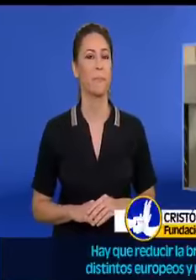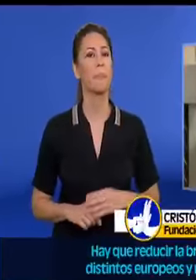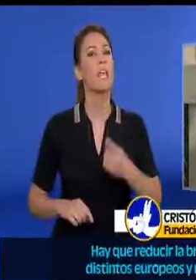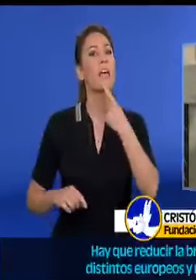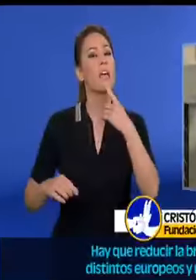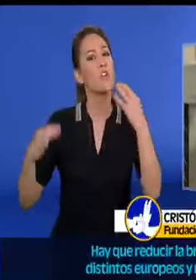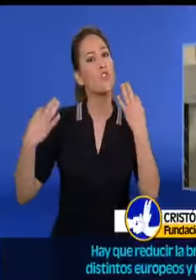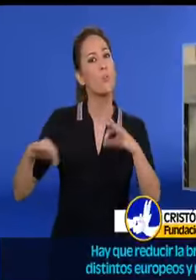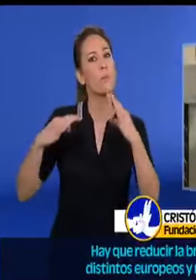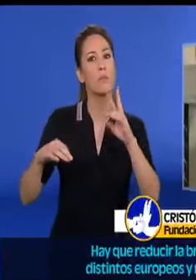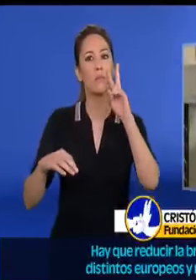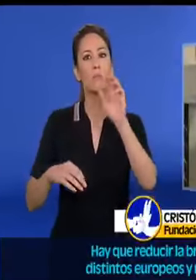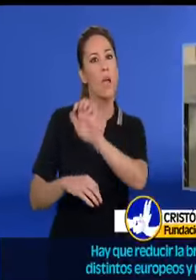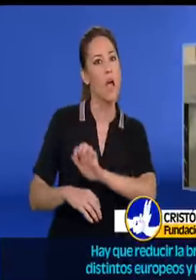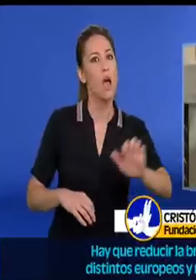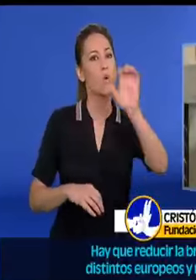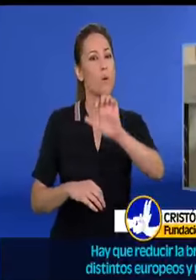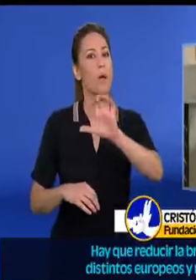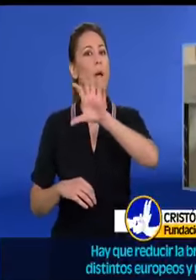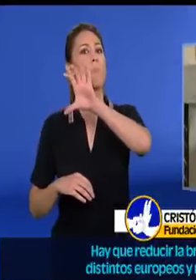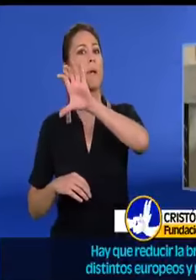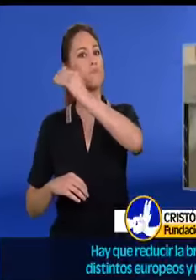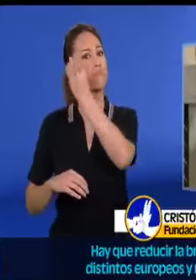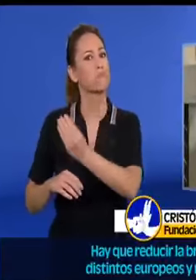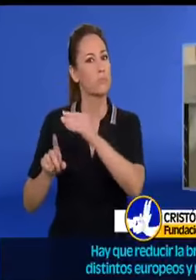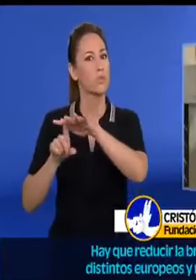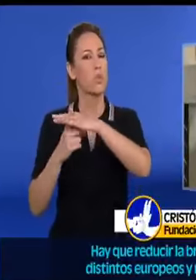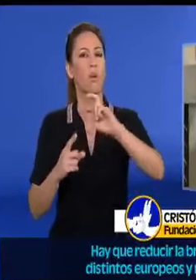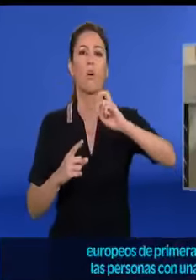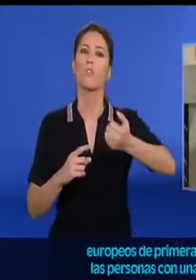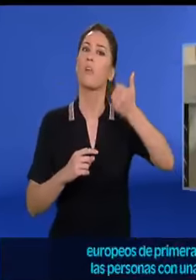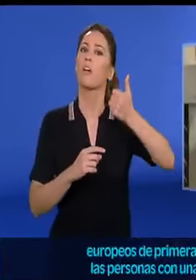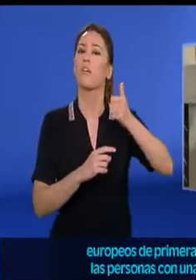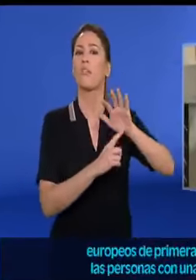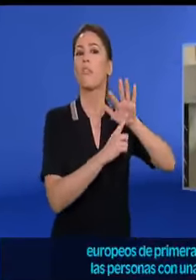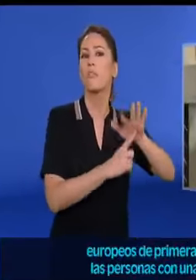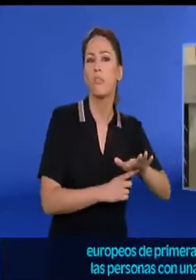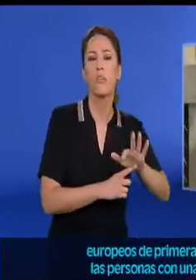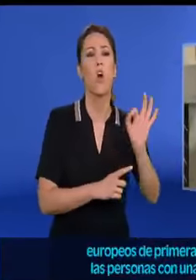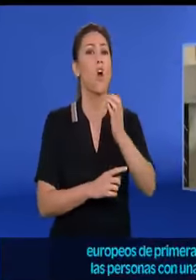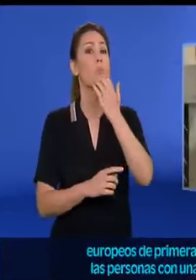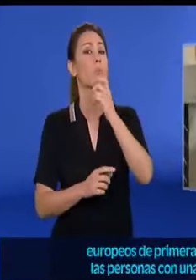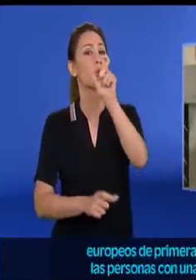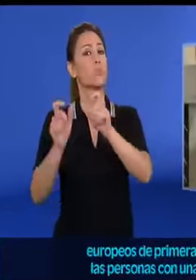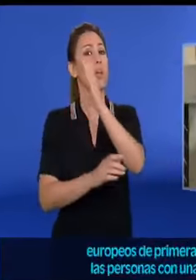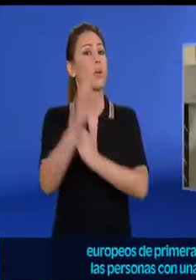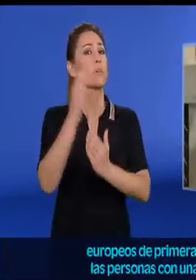reducir la brecha entre los distintos europeos y no puede haber europeos de primera y de segunda. Y las personas con una